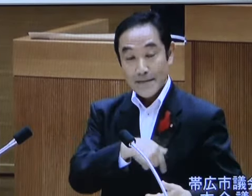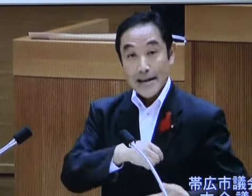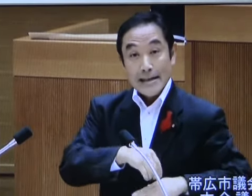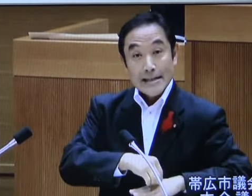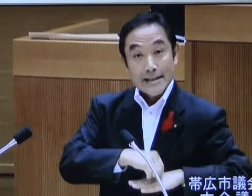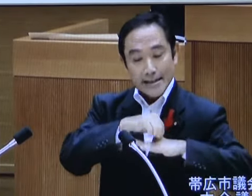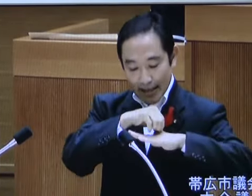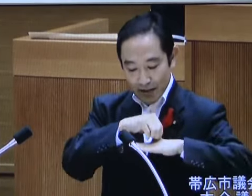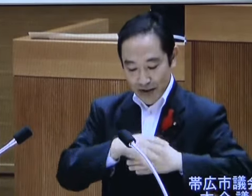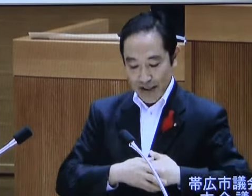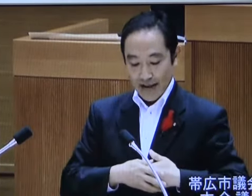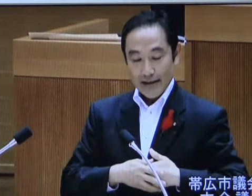気軽に